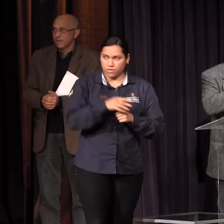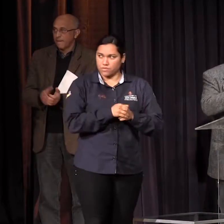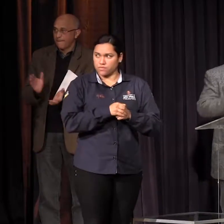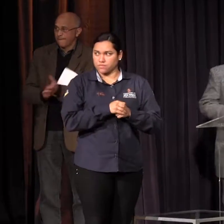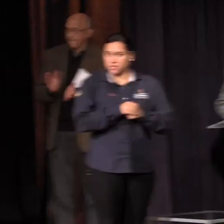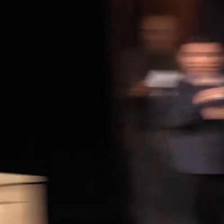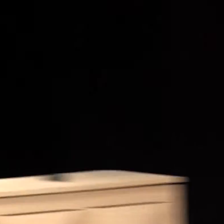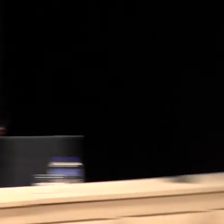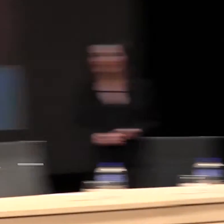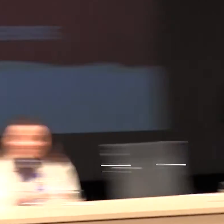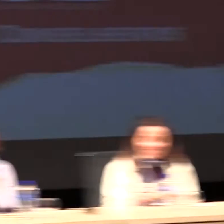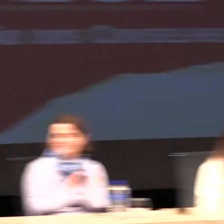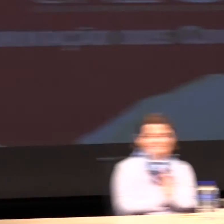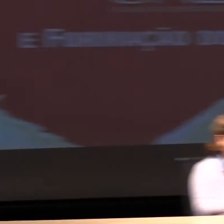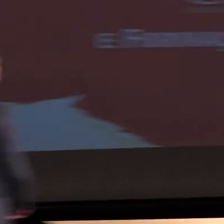papo